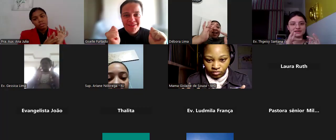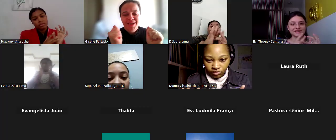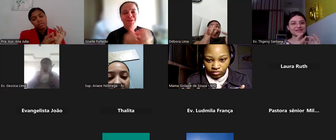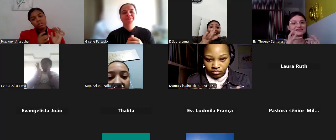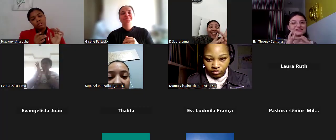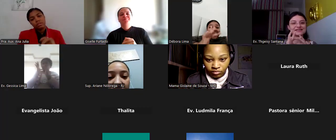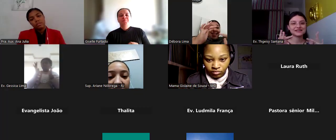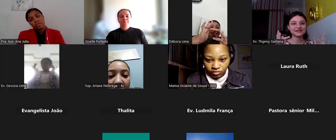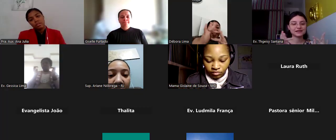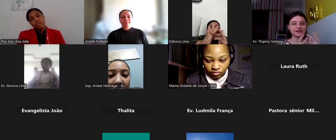Certo?